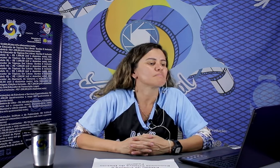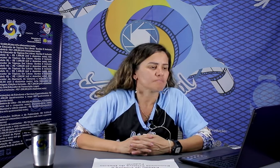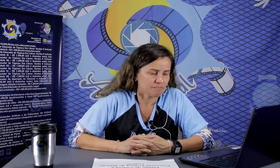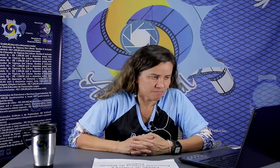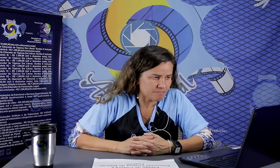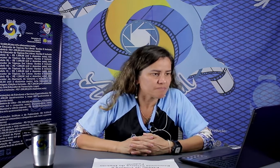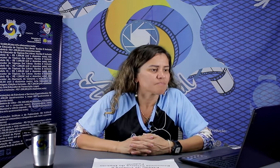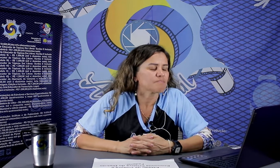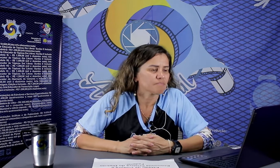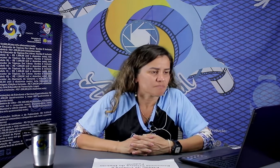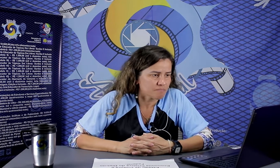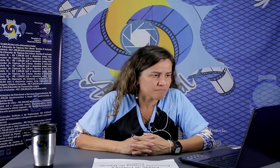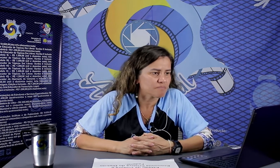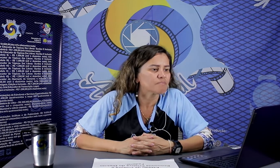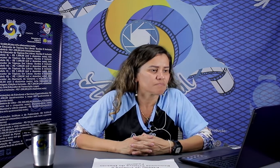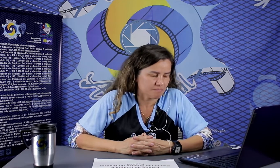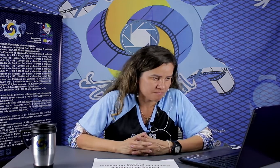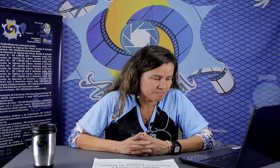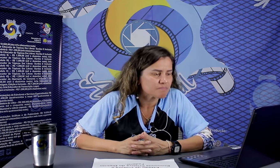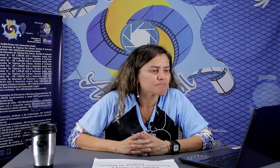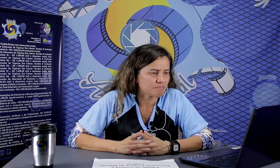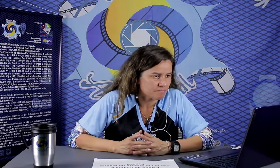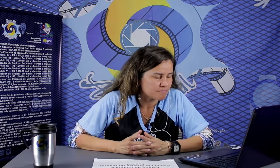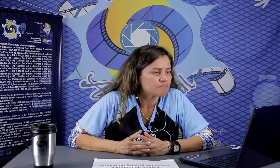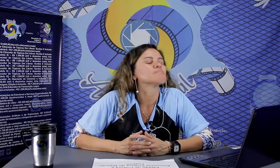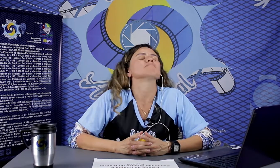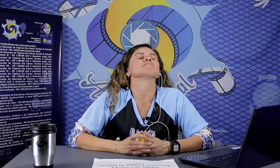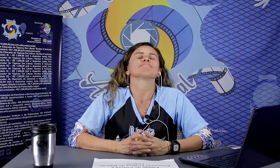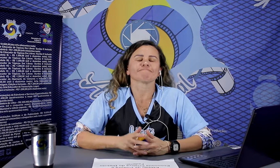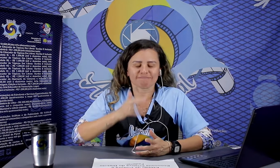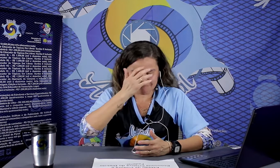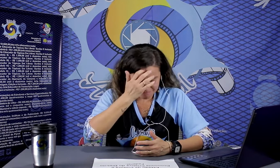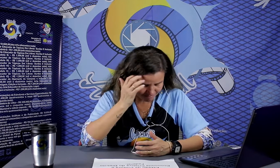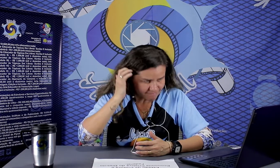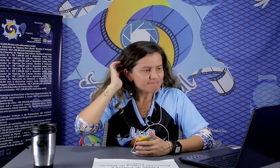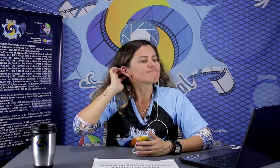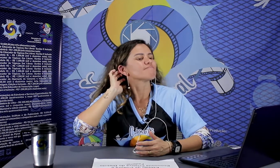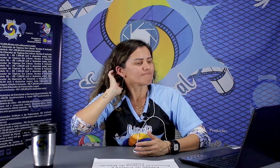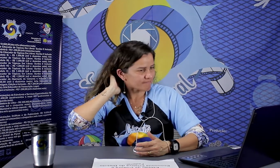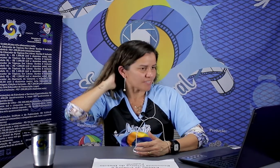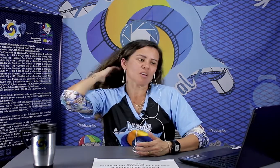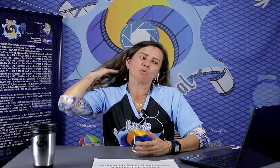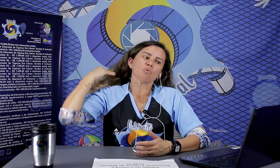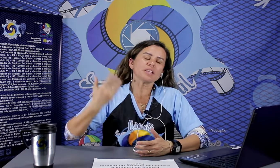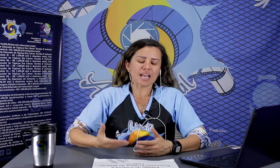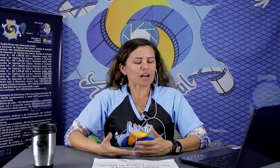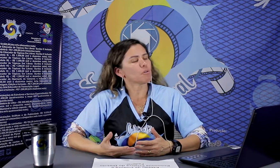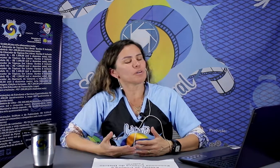surda, então eu tenho que reestudar o processo da escrita, né? O ideal era